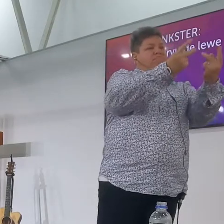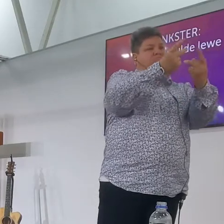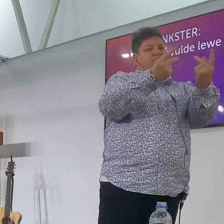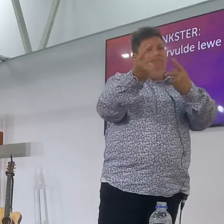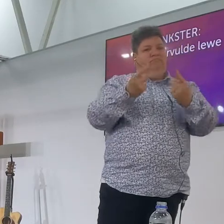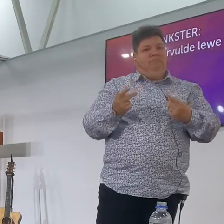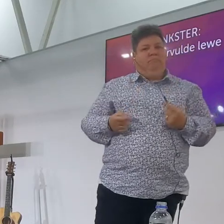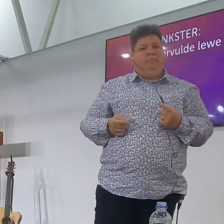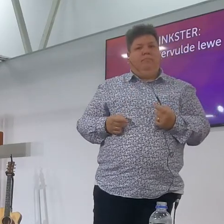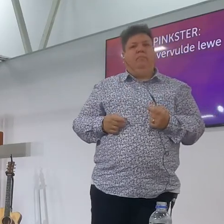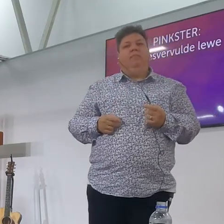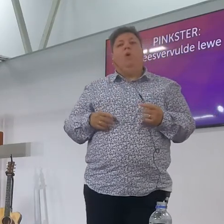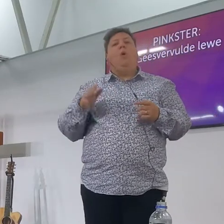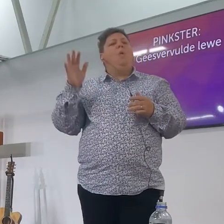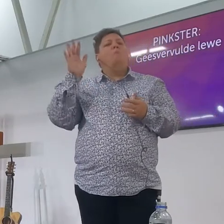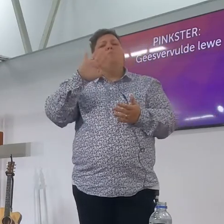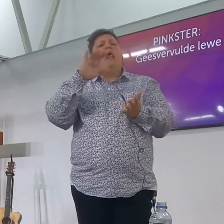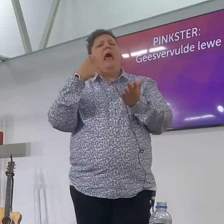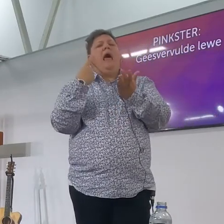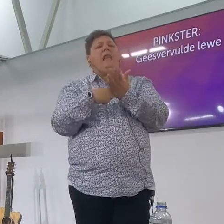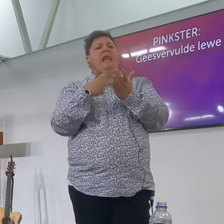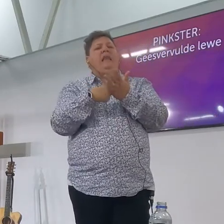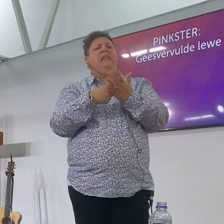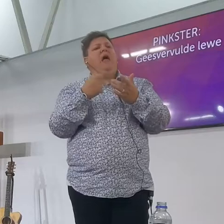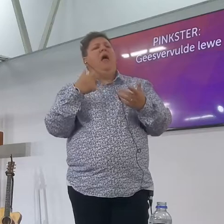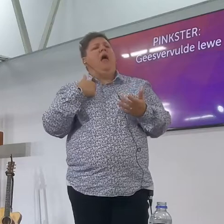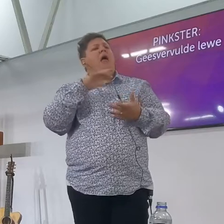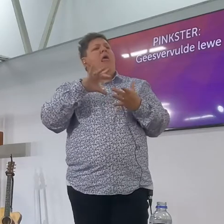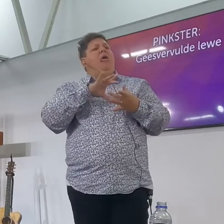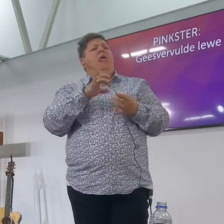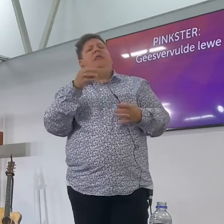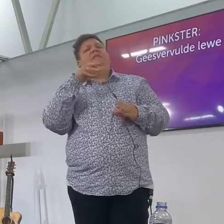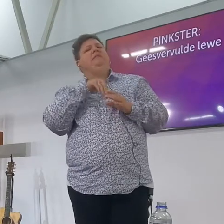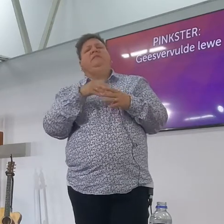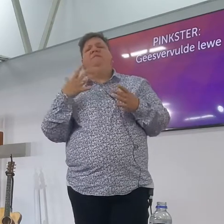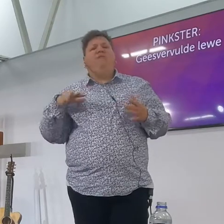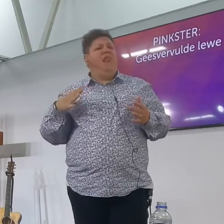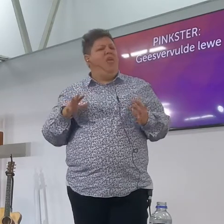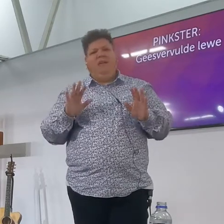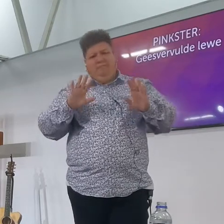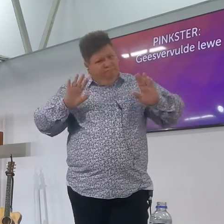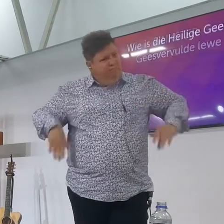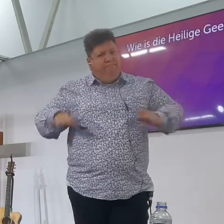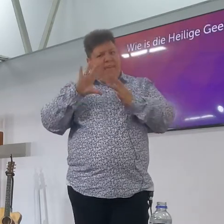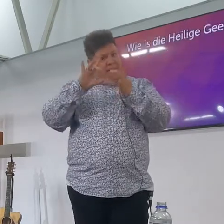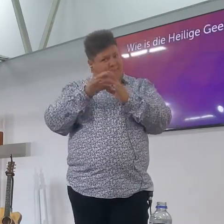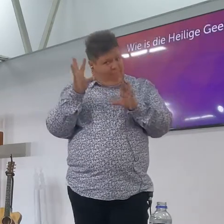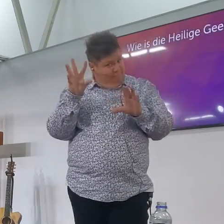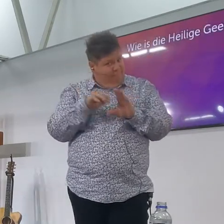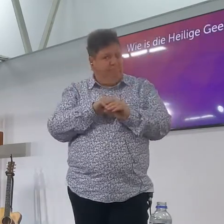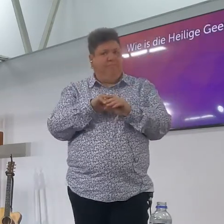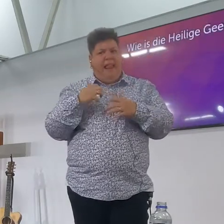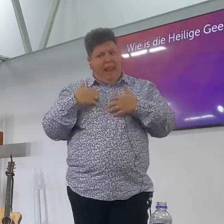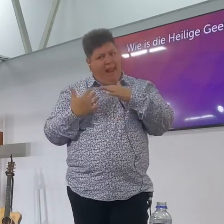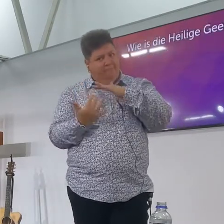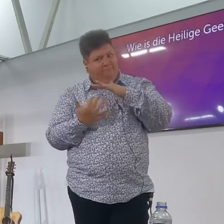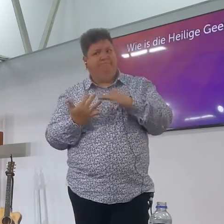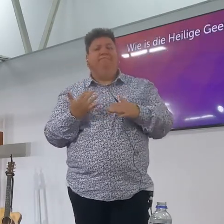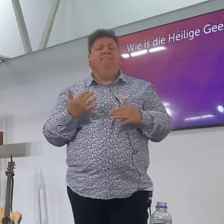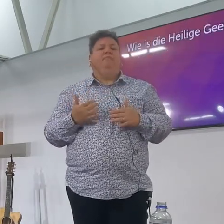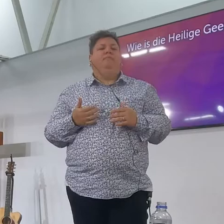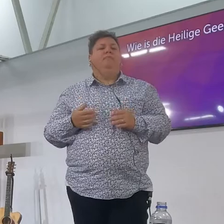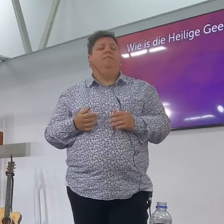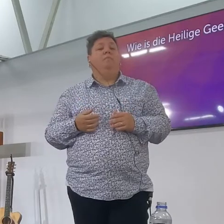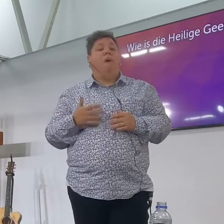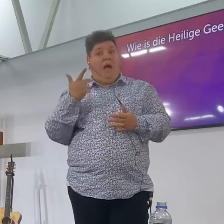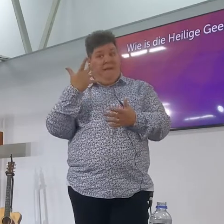geen rede hoekom jy en ek nie 'n geesvervulde lewe elke dag van ons lewe behoort te kan leef nie. Maar om dit reg